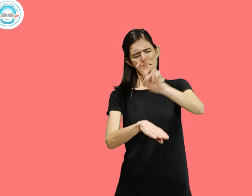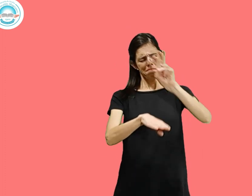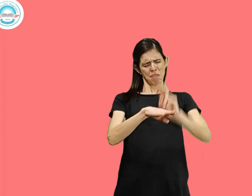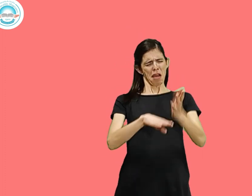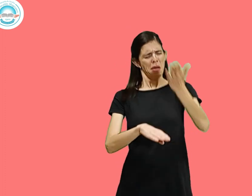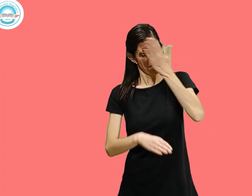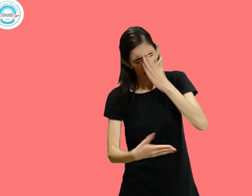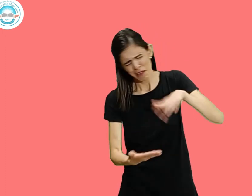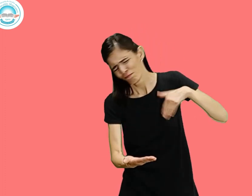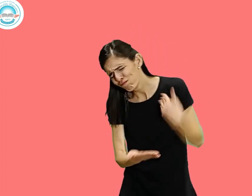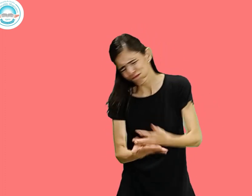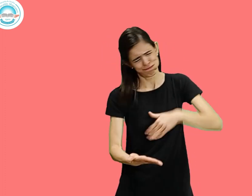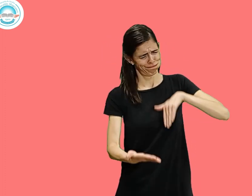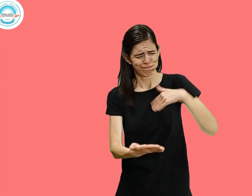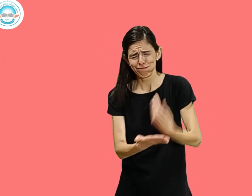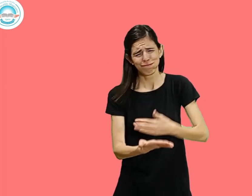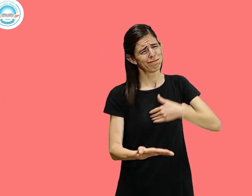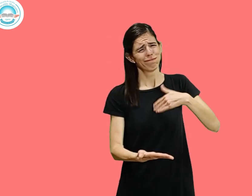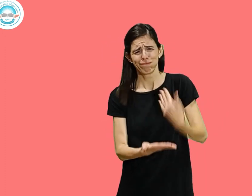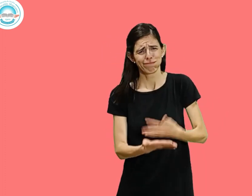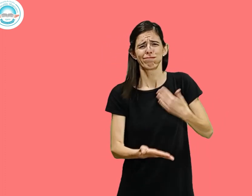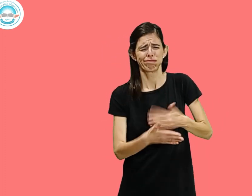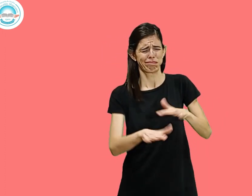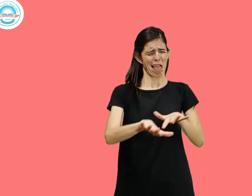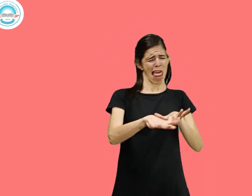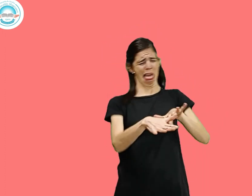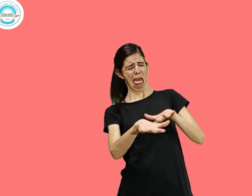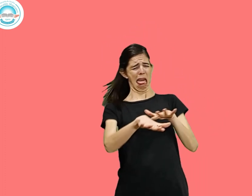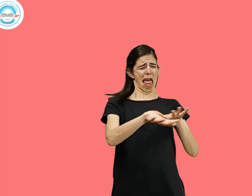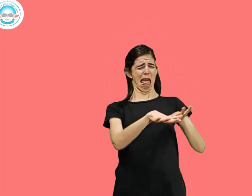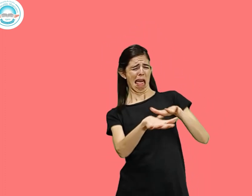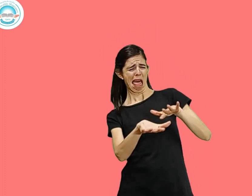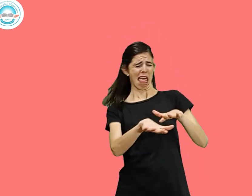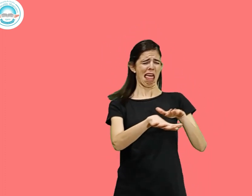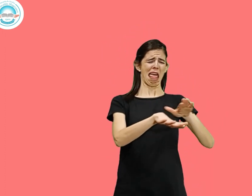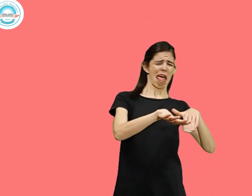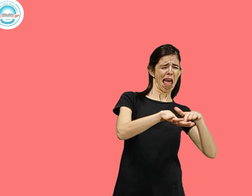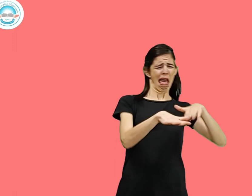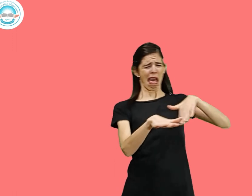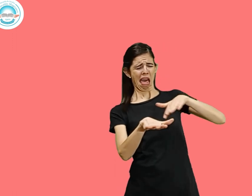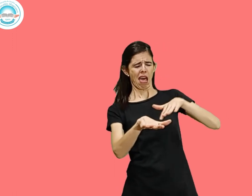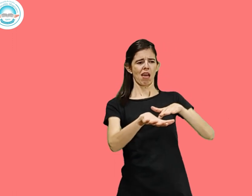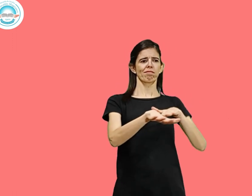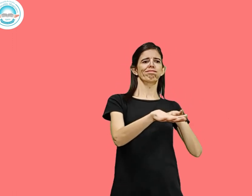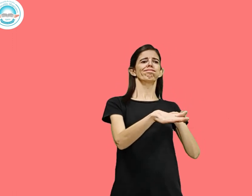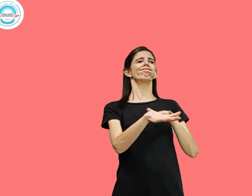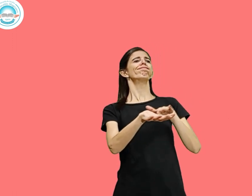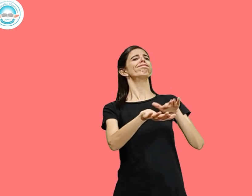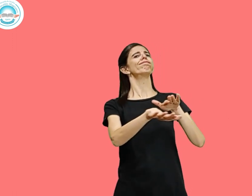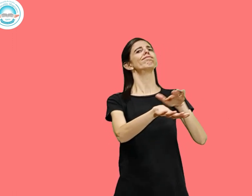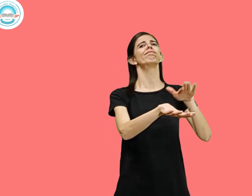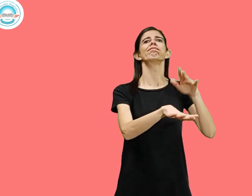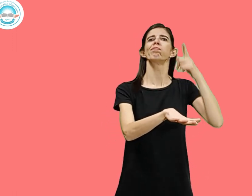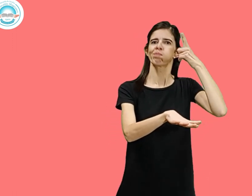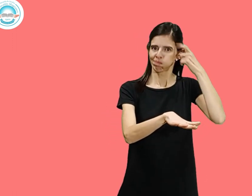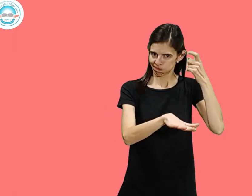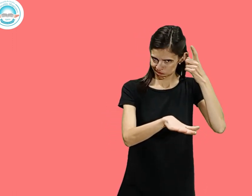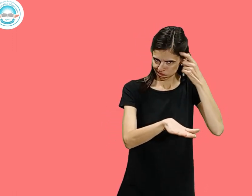rieron me caí sentada Me caí de rodillas Me caí de trompa y me caí muchas